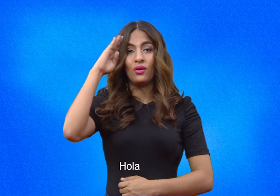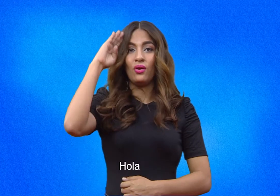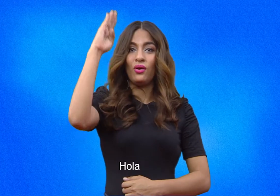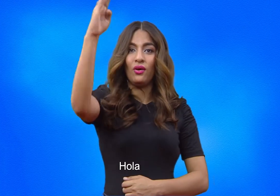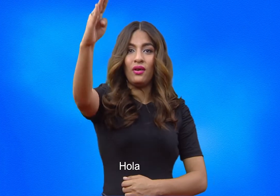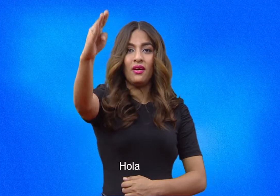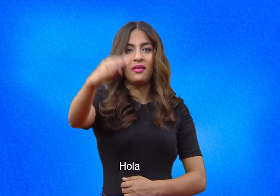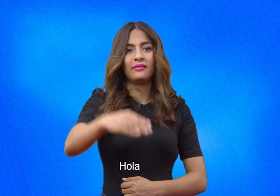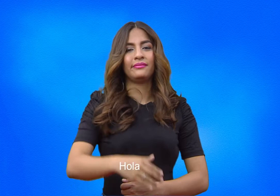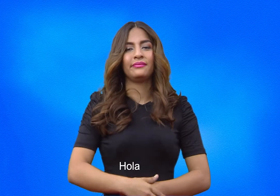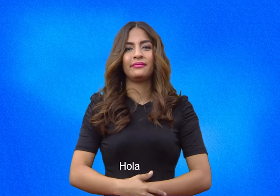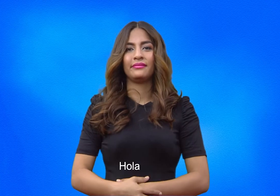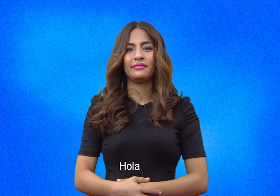Hola.